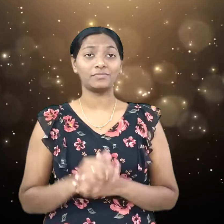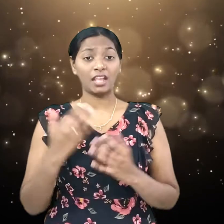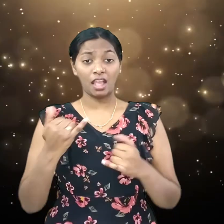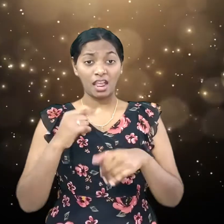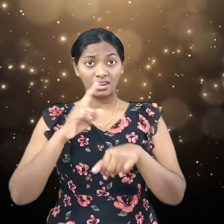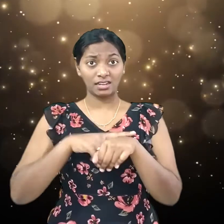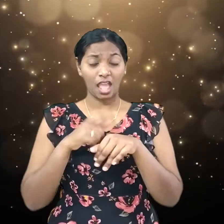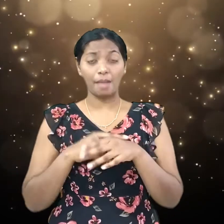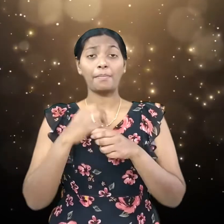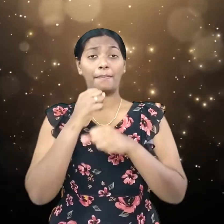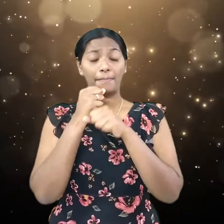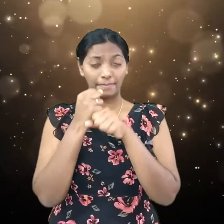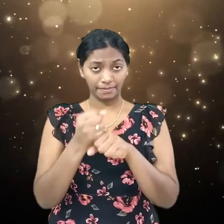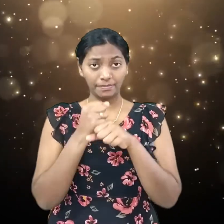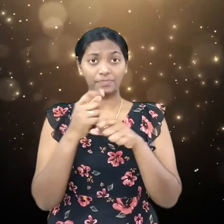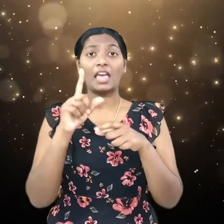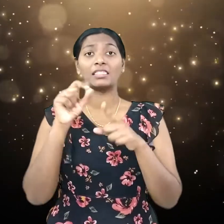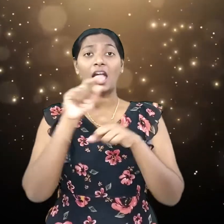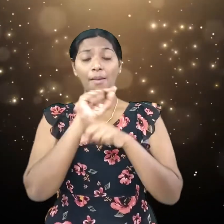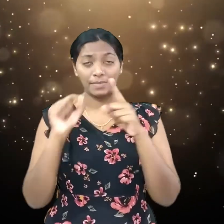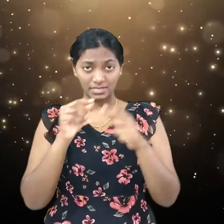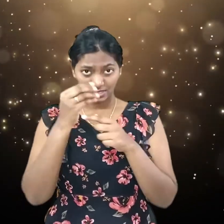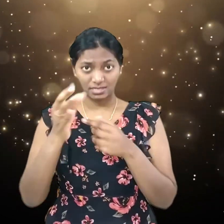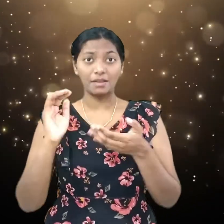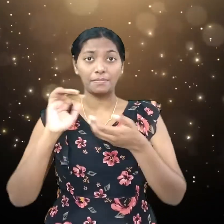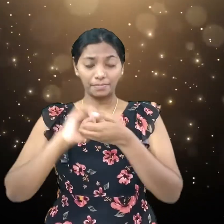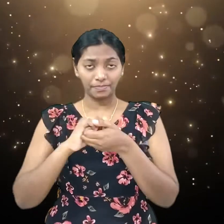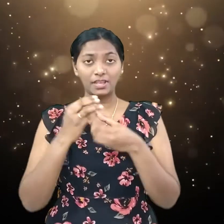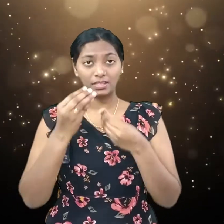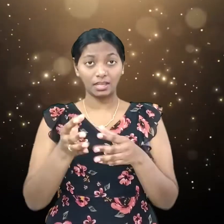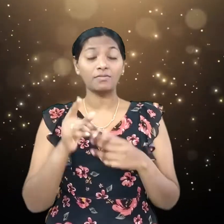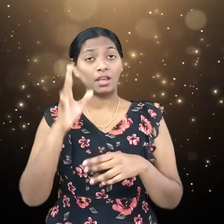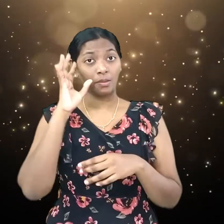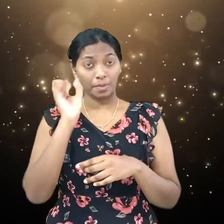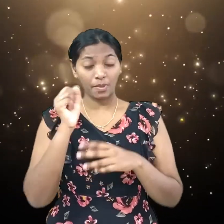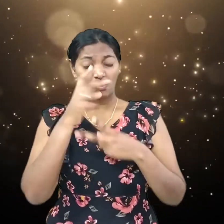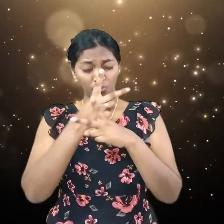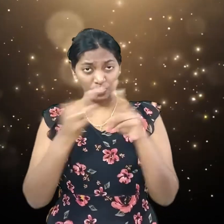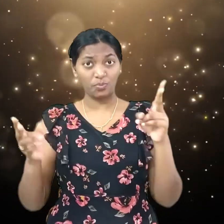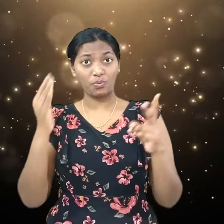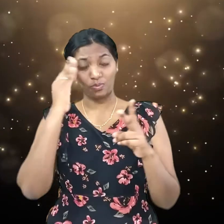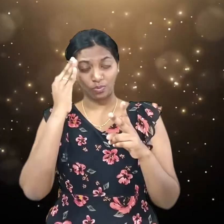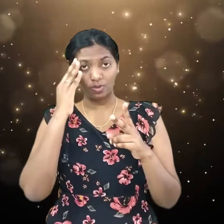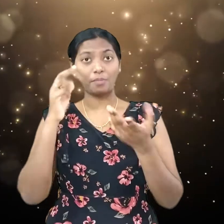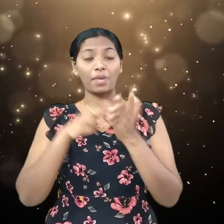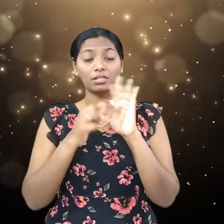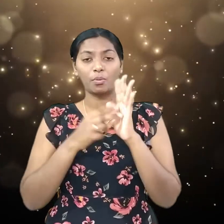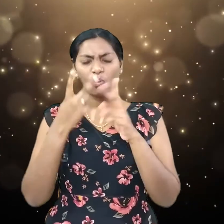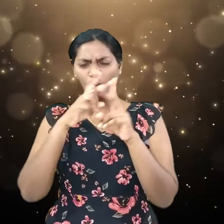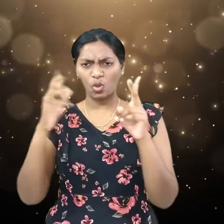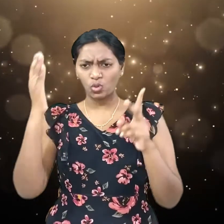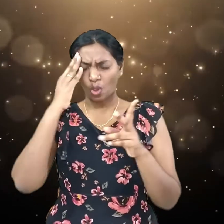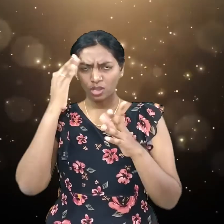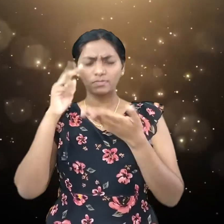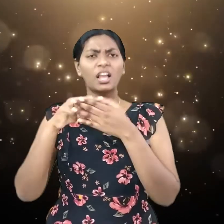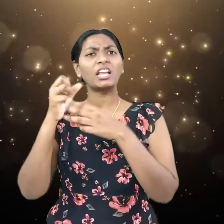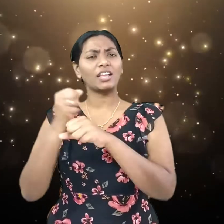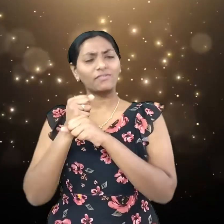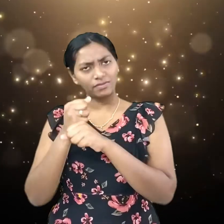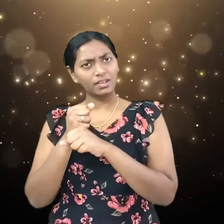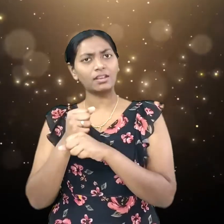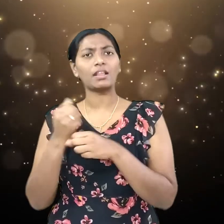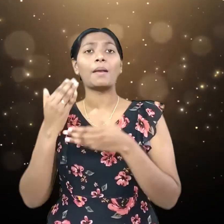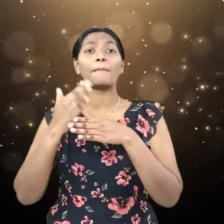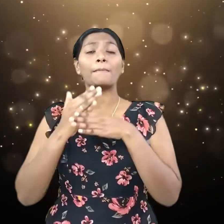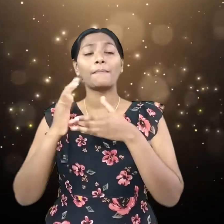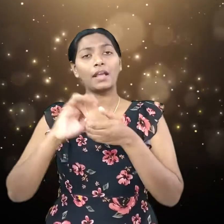ये समय अपनी भेंट, अपना दशमांश, अपनी पार्टनरशिप देने का, ध्यान के विभिन्न प्रकार का ज्ञान। ये भेंट भी क्या है? एक प्रकार का ज्ञान। पार्टनरशिप